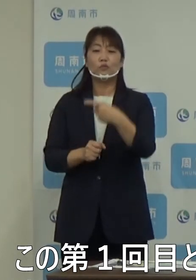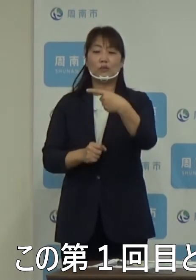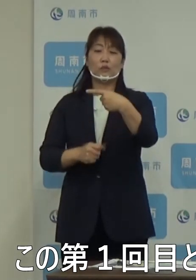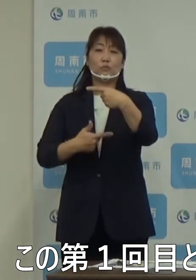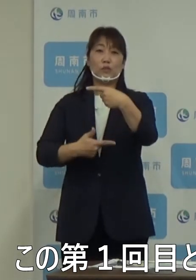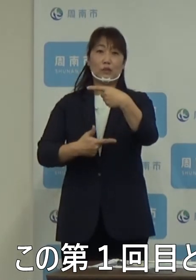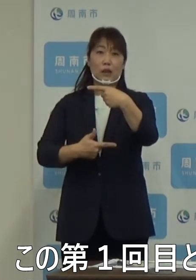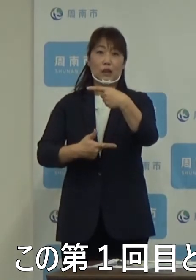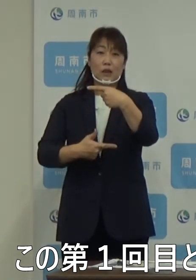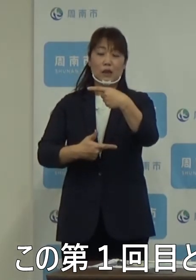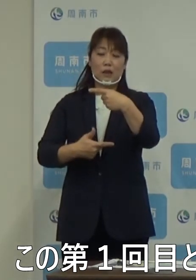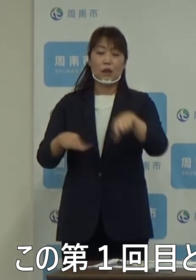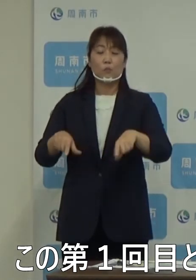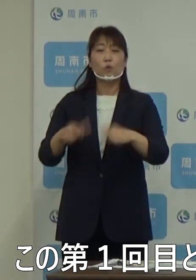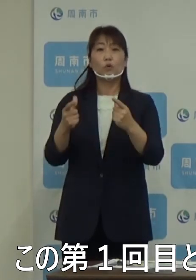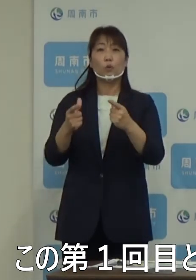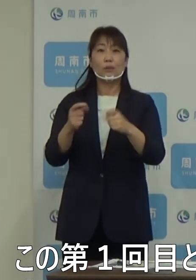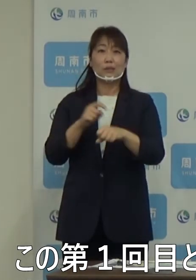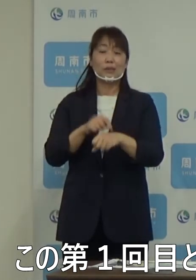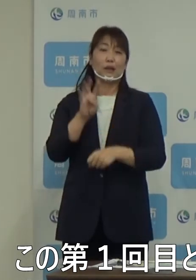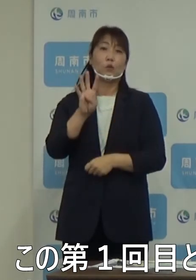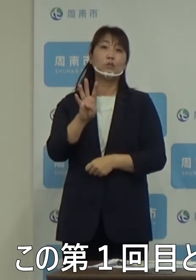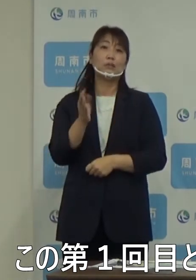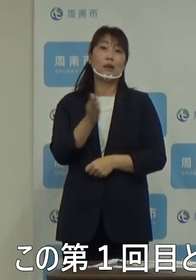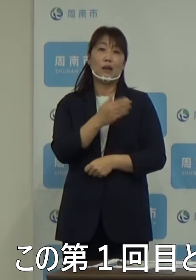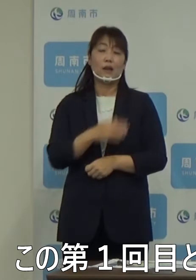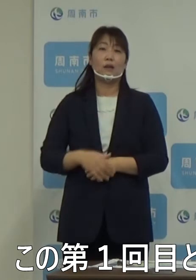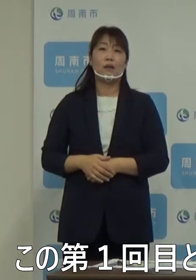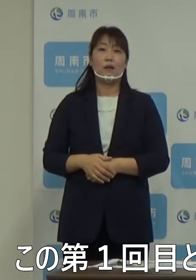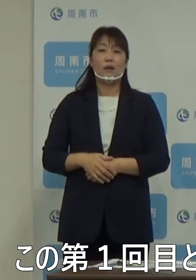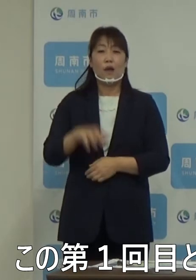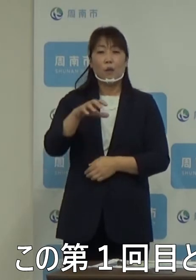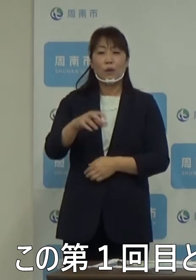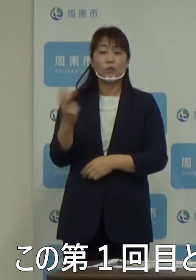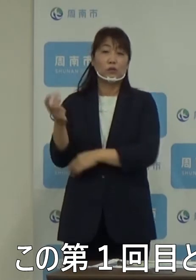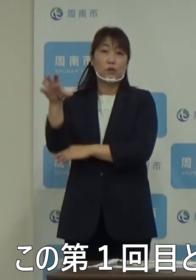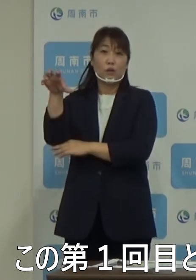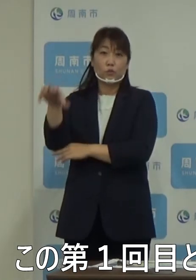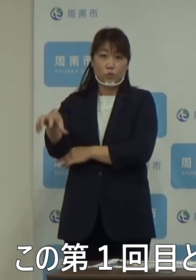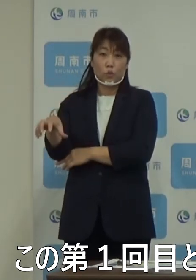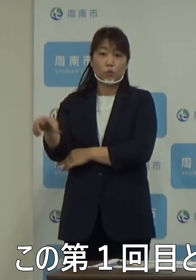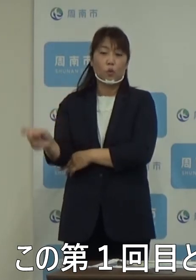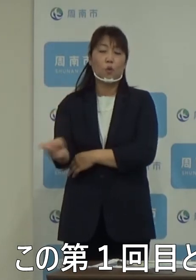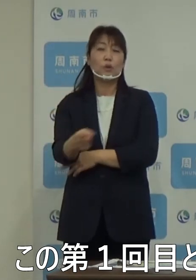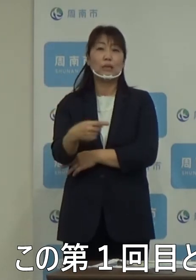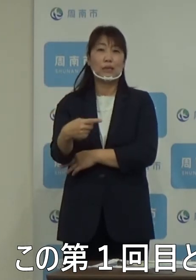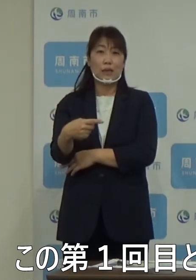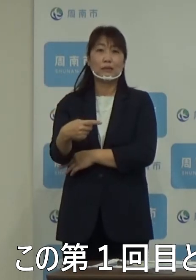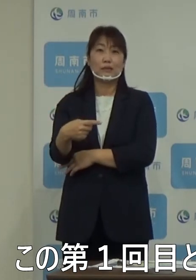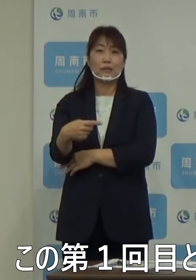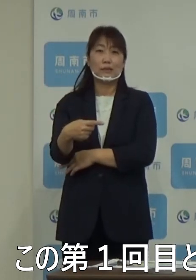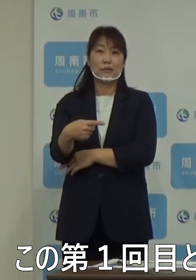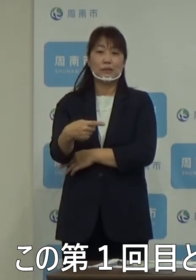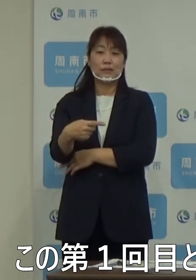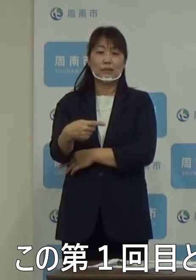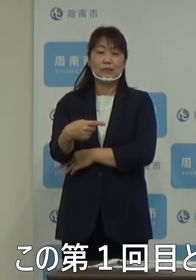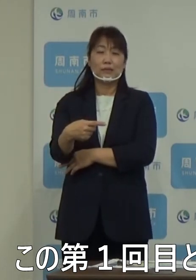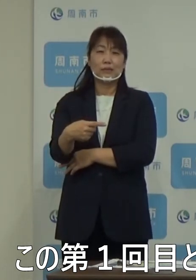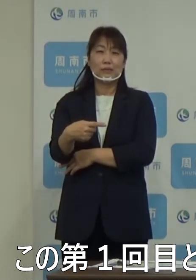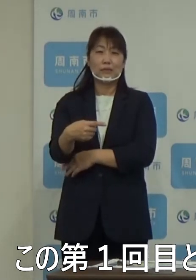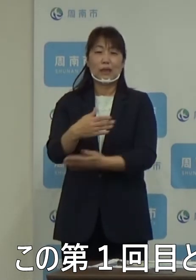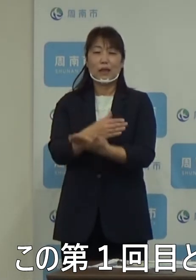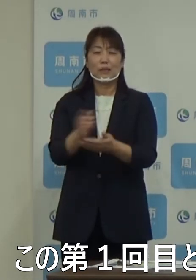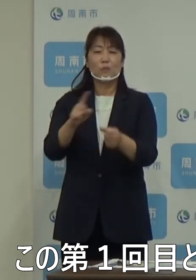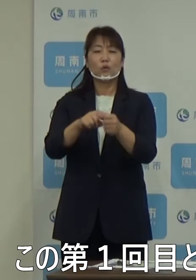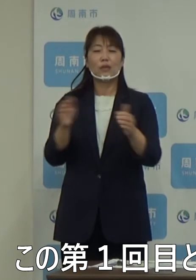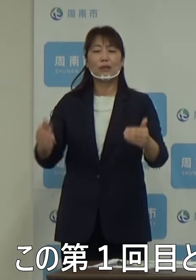6日木曜日16時から市役所本庁舎1階多目的室で